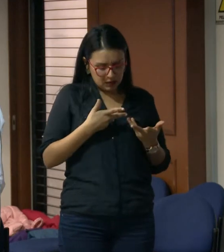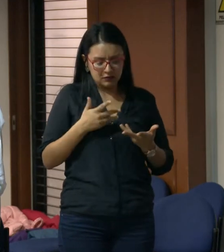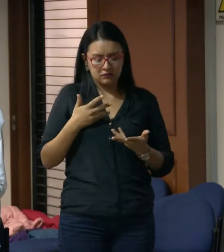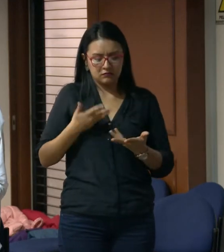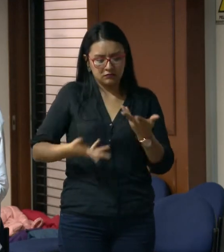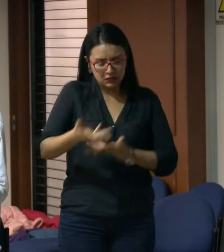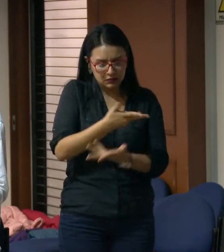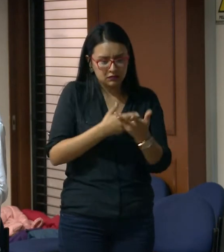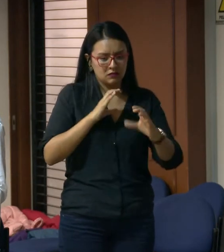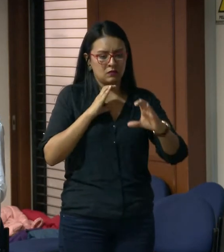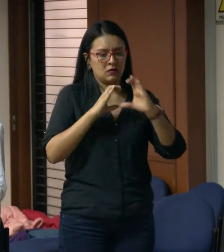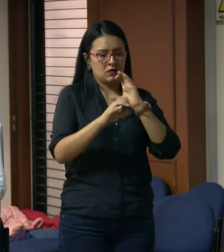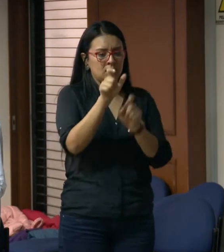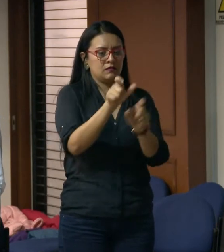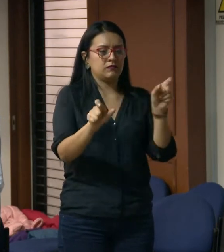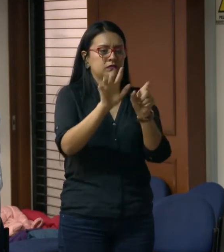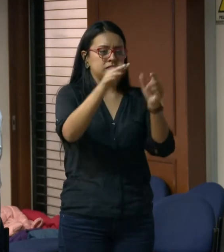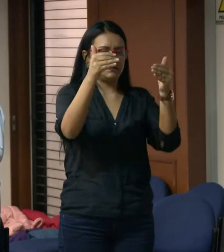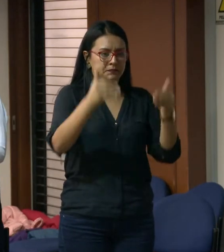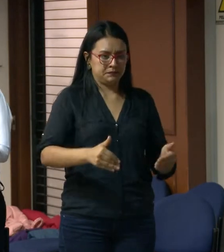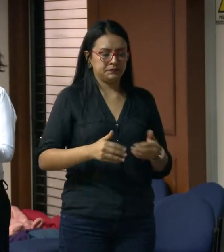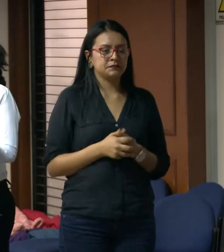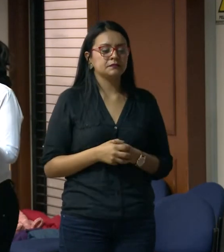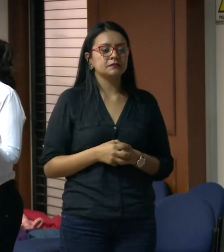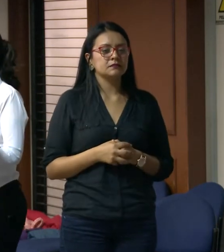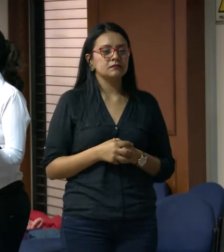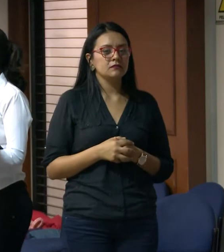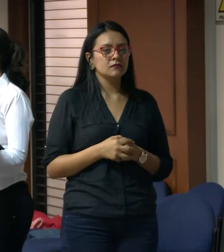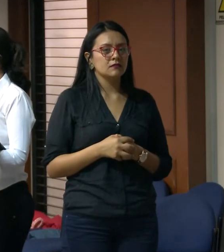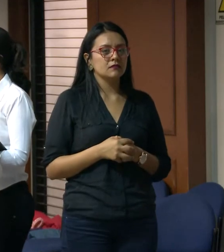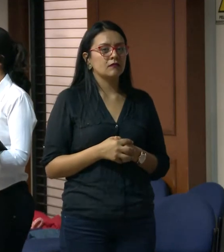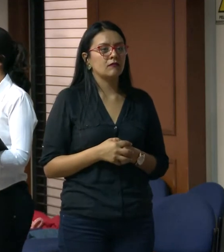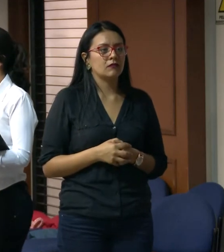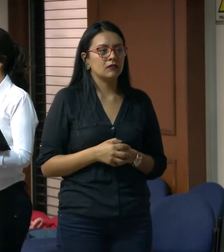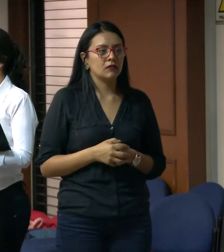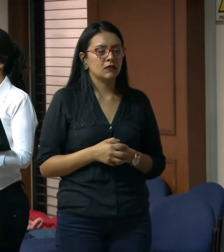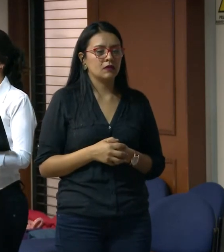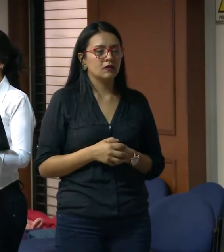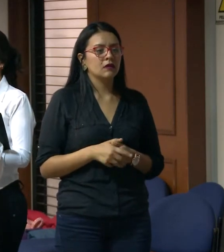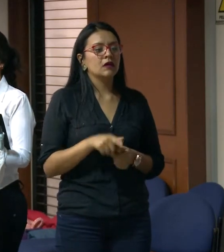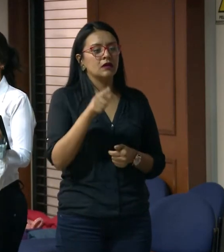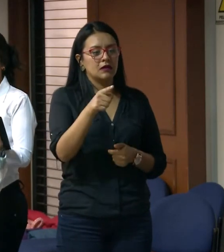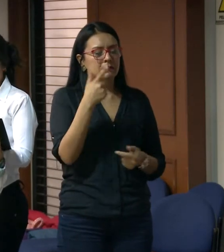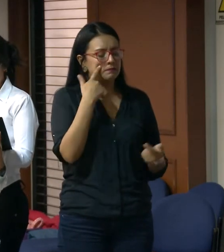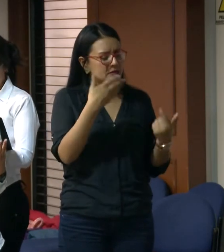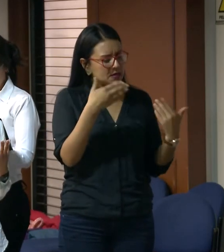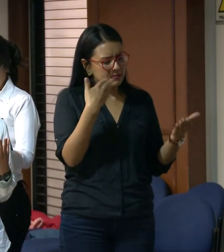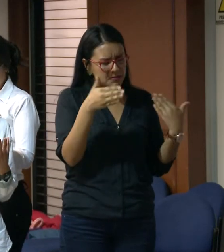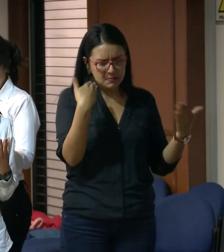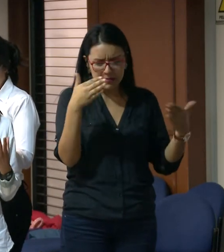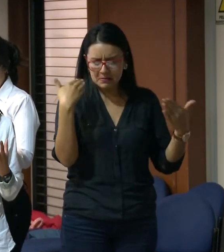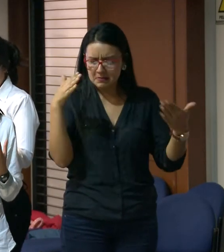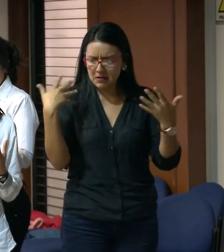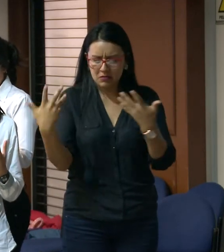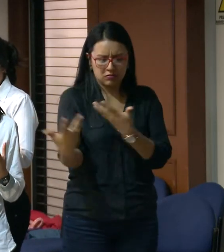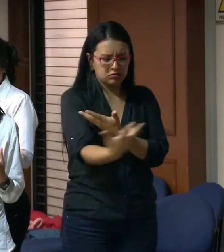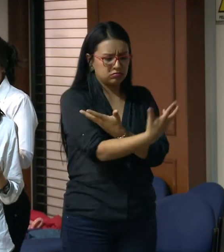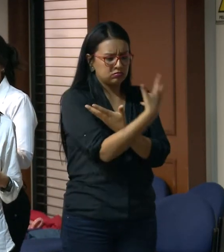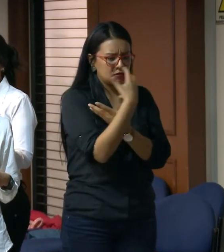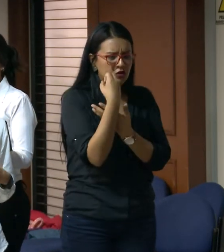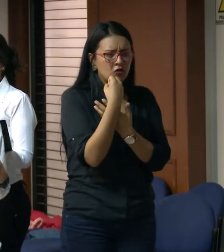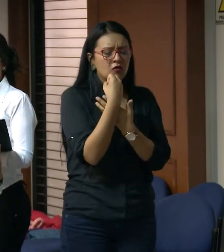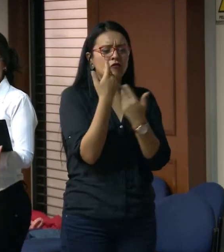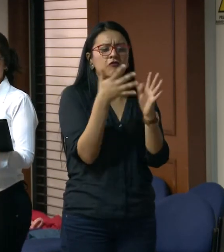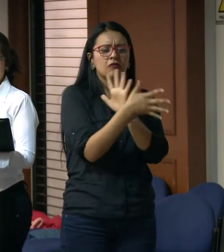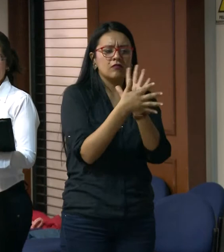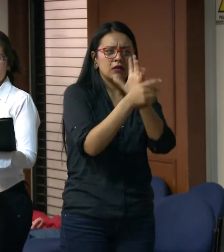e interacción con las personas con discapacidad. Se hizo un barrido de toda la información sobre lenguajes